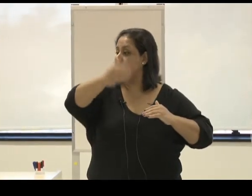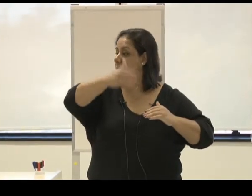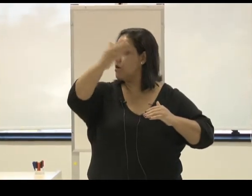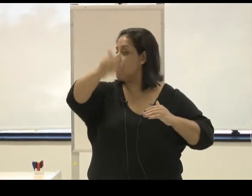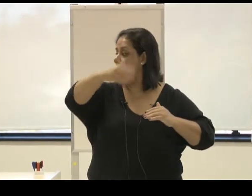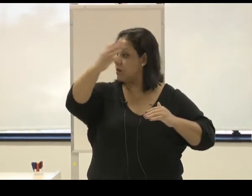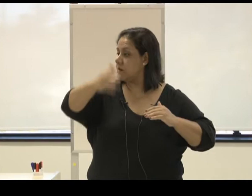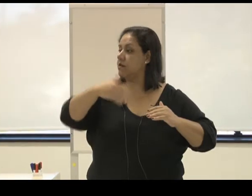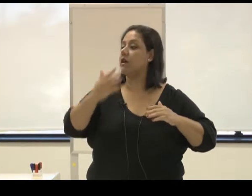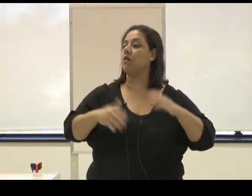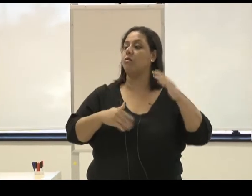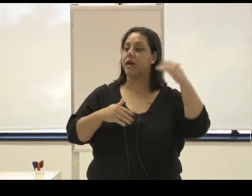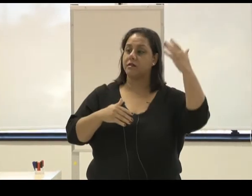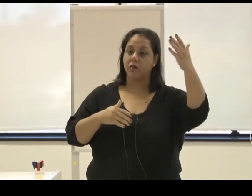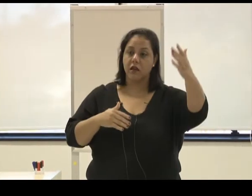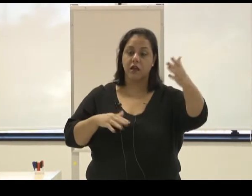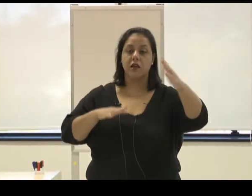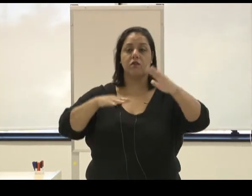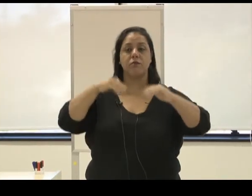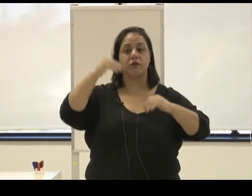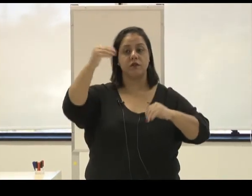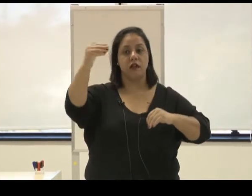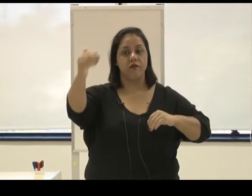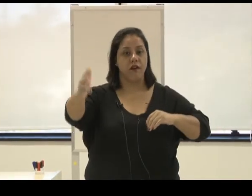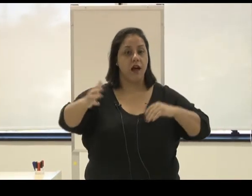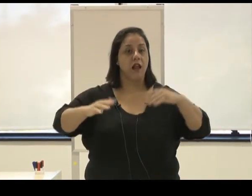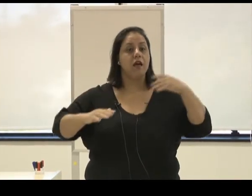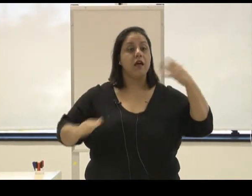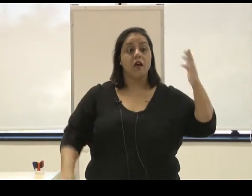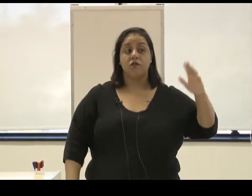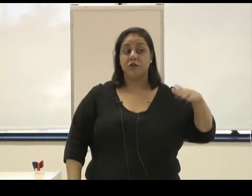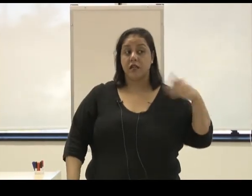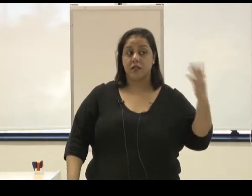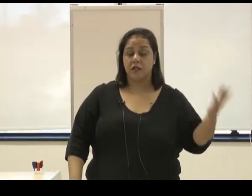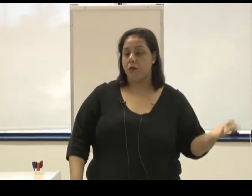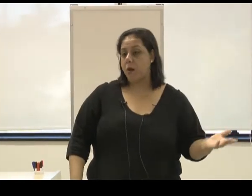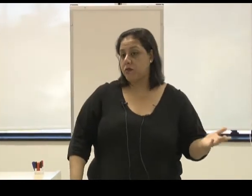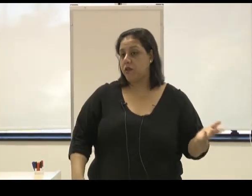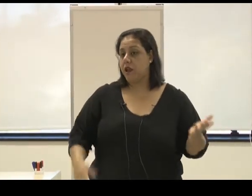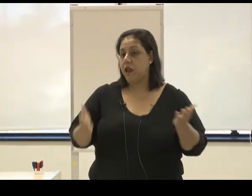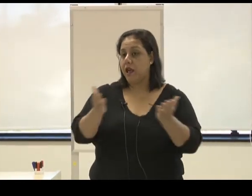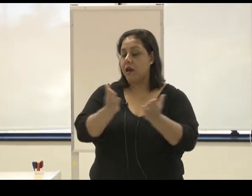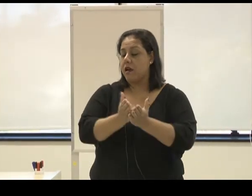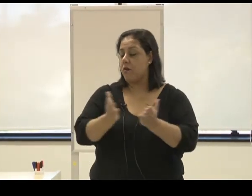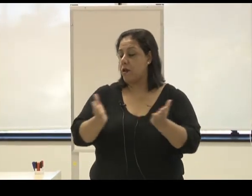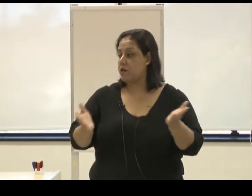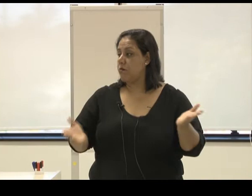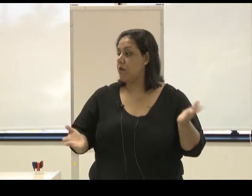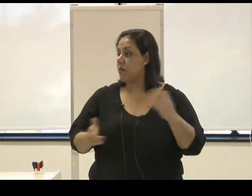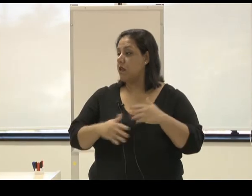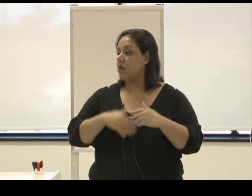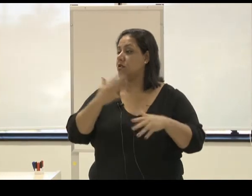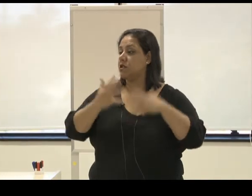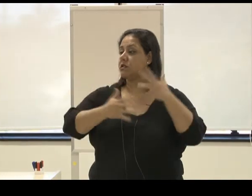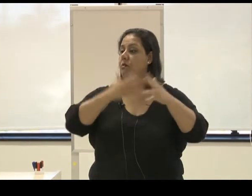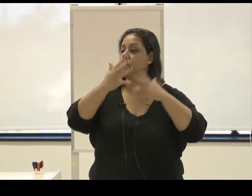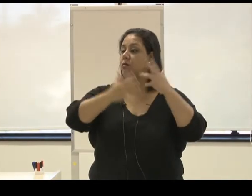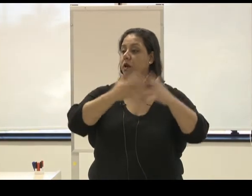mesma coisa. Começa com aquilo, depois tem a fala. Você, se é uma pessoa que lê realmente a Bíblia, então você já sabe sobre o que a pessoa